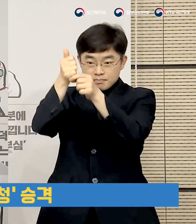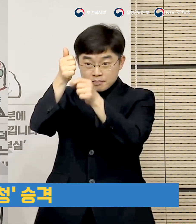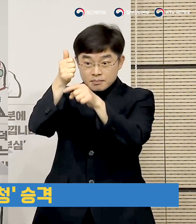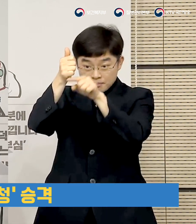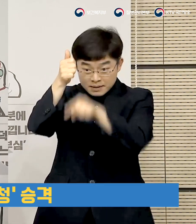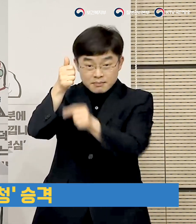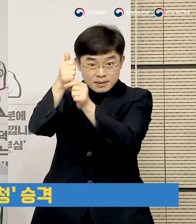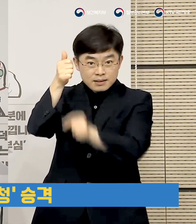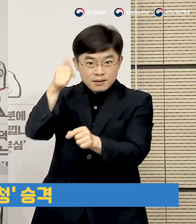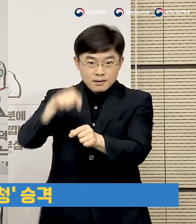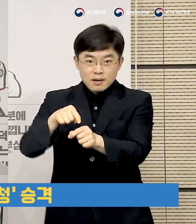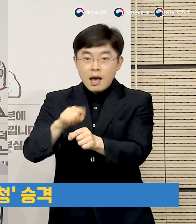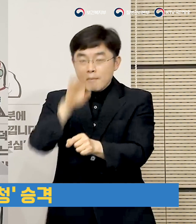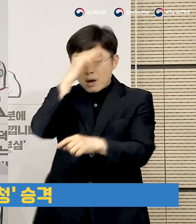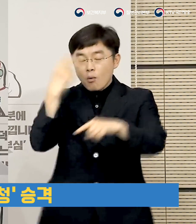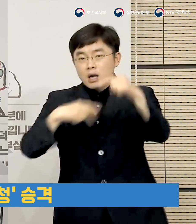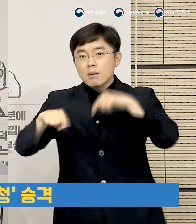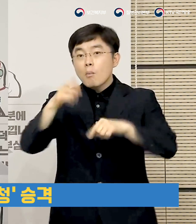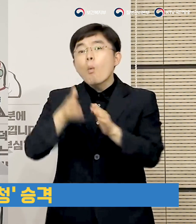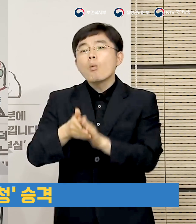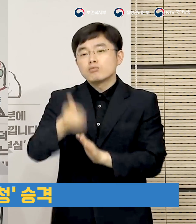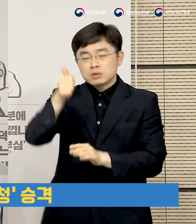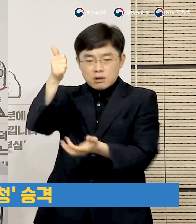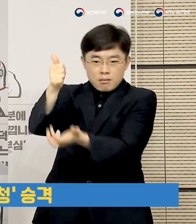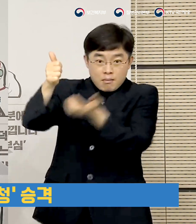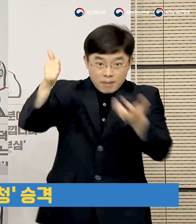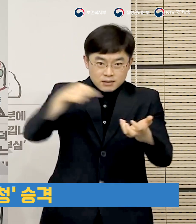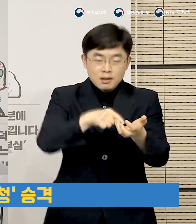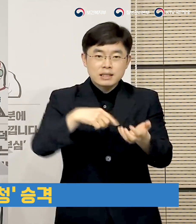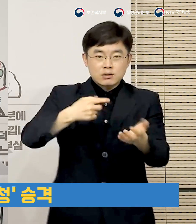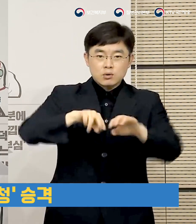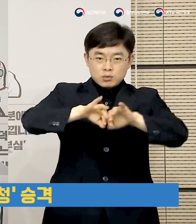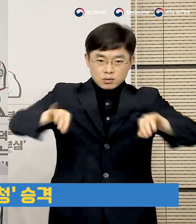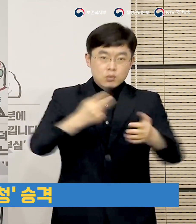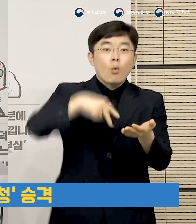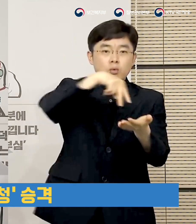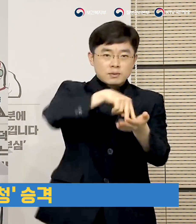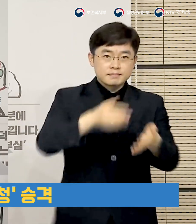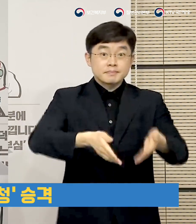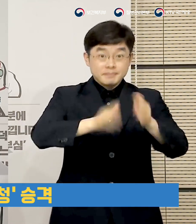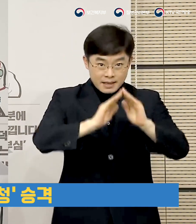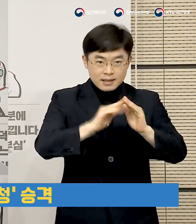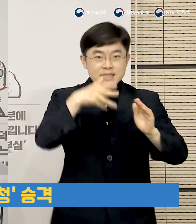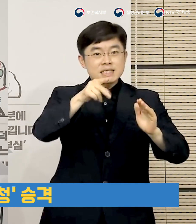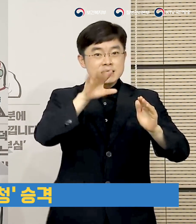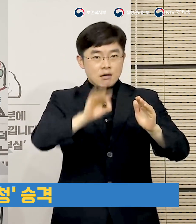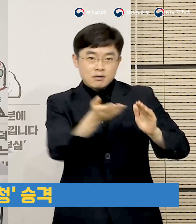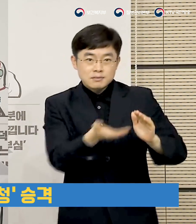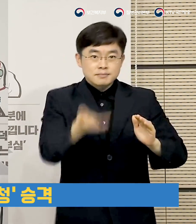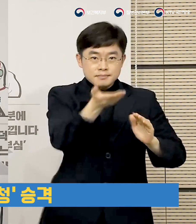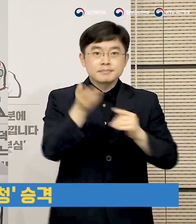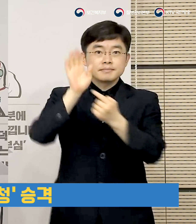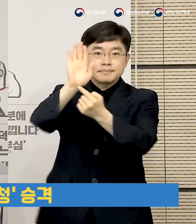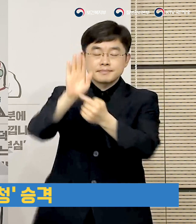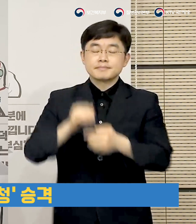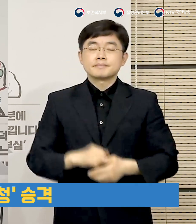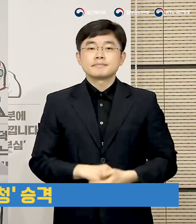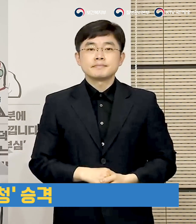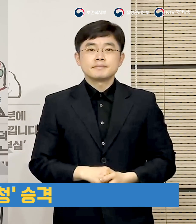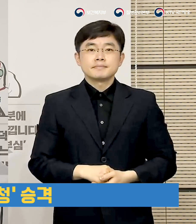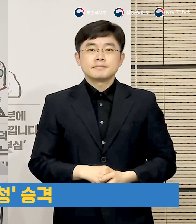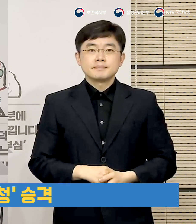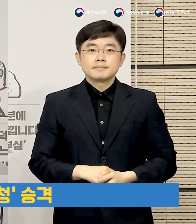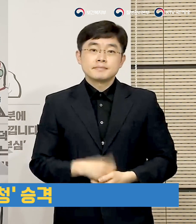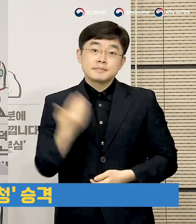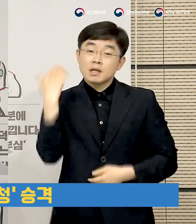질병관리본부를 중앙행정기관인 질병관리청으로 승격하는 내용을 담은 조직 개편 방안을 발표한 바 있습니다.